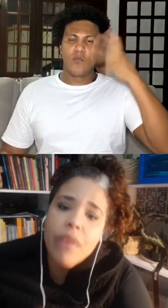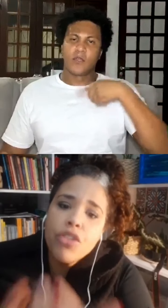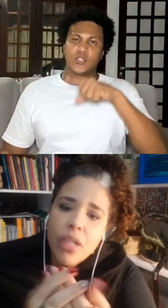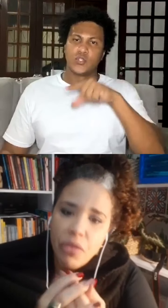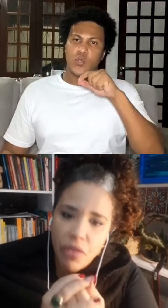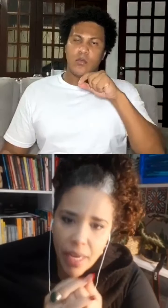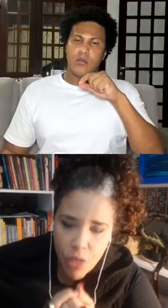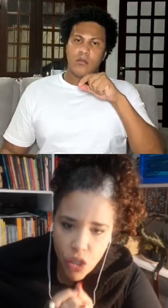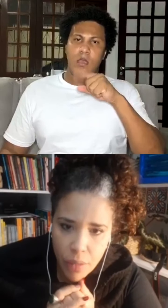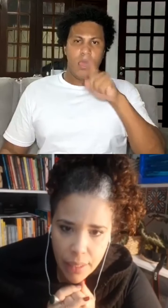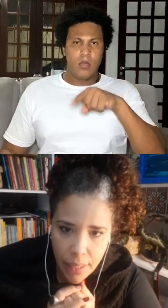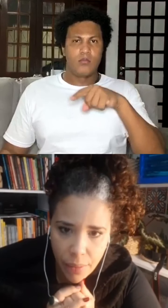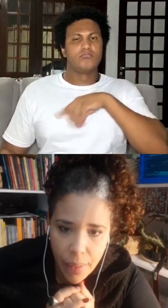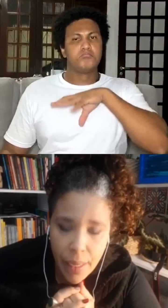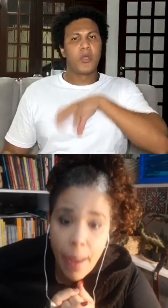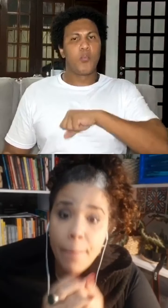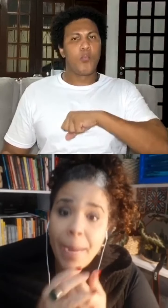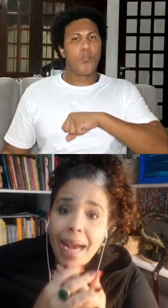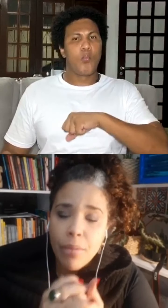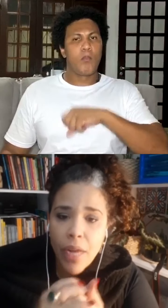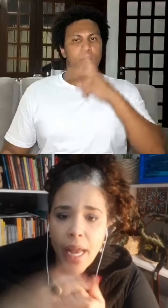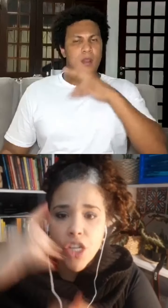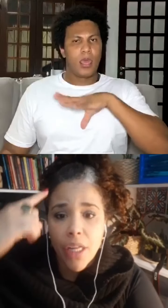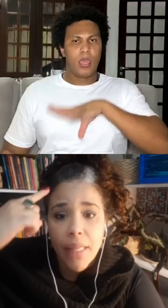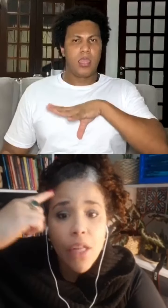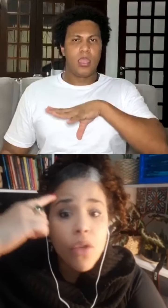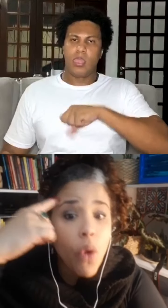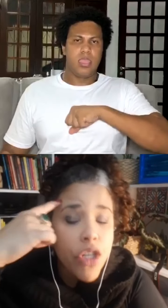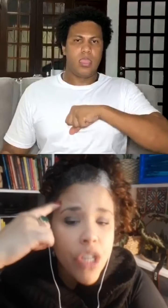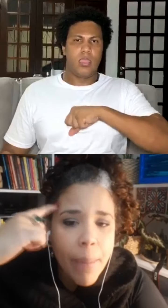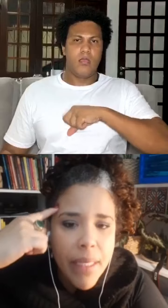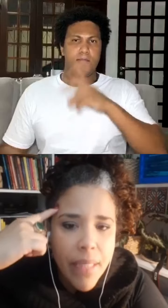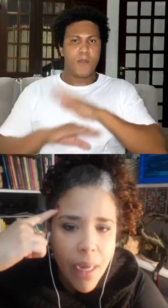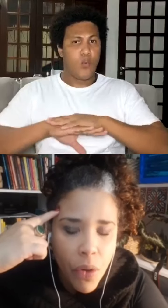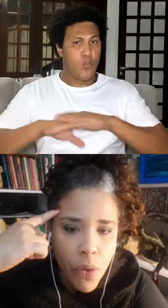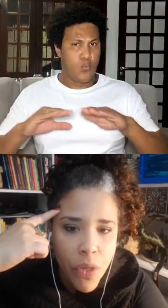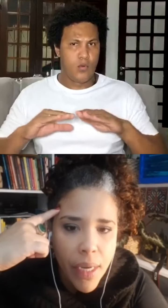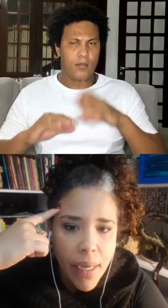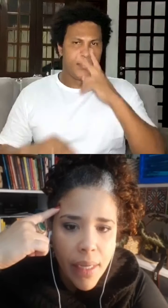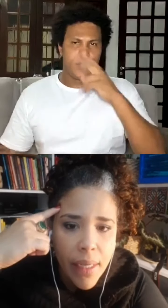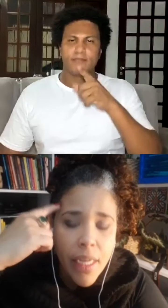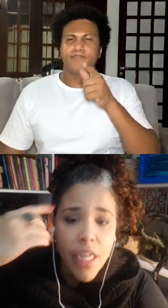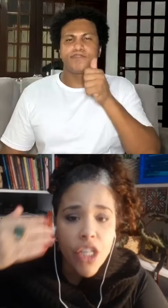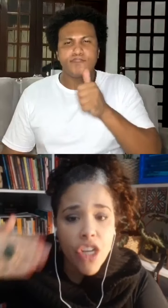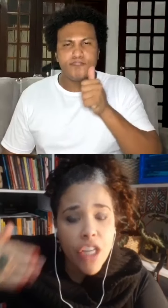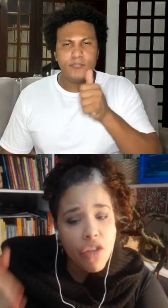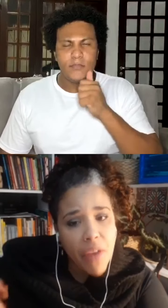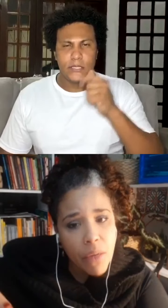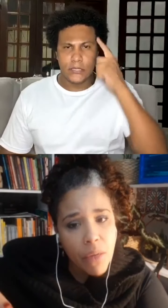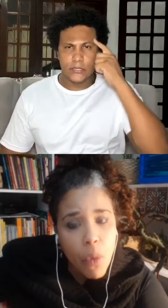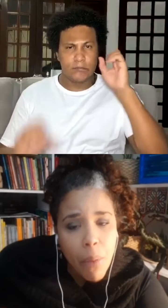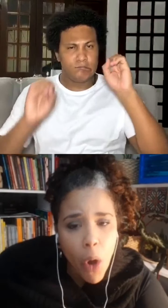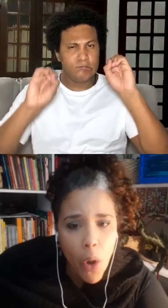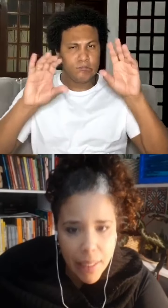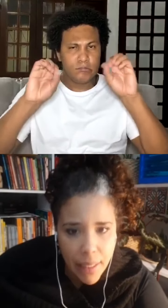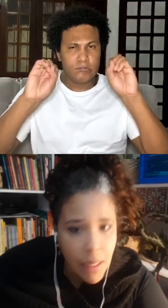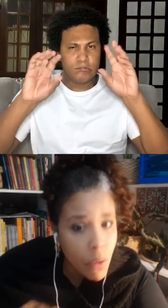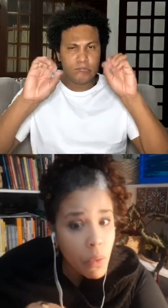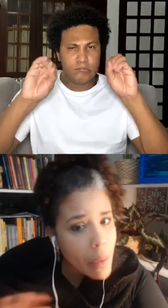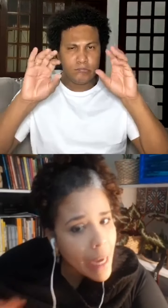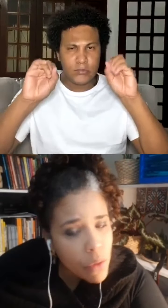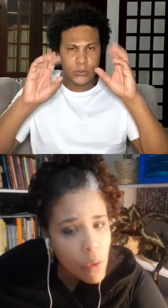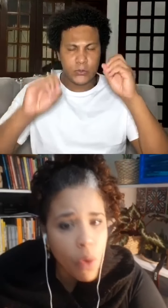de não ver a menstruação. Para mulheres que têm dor de cabeça crônica, que já tiveram trombose em